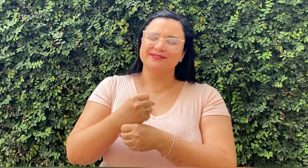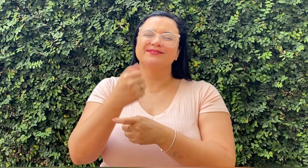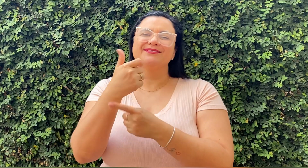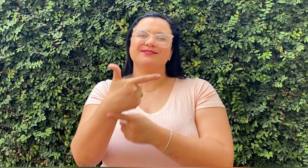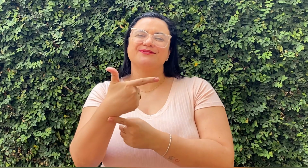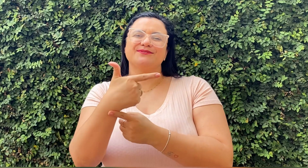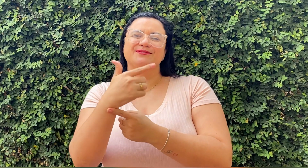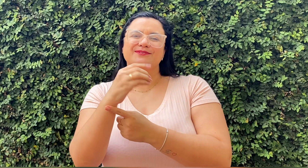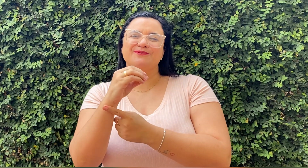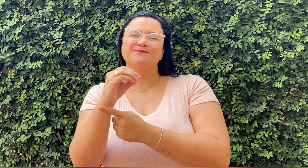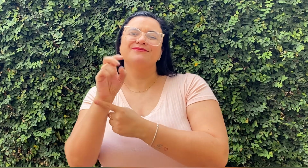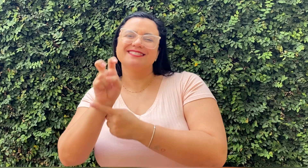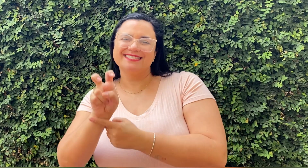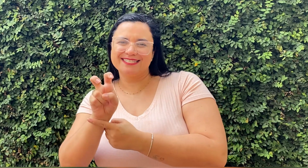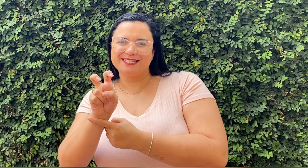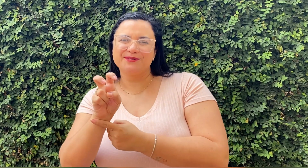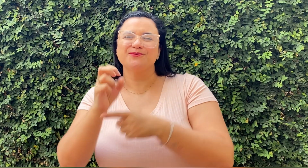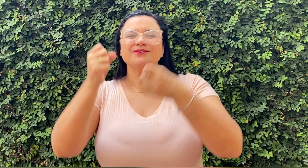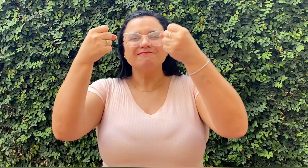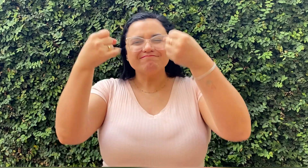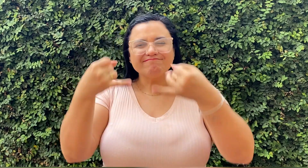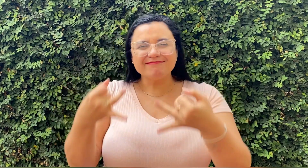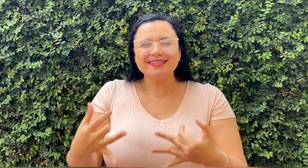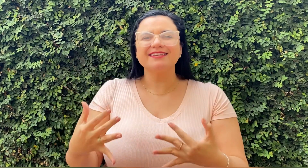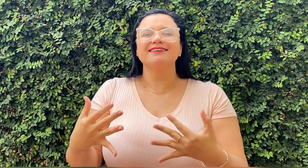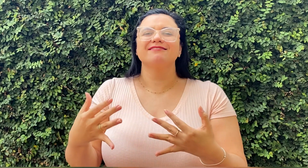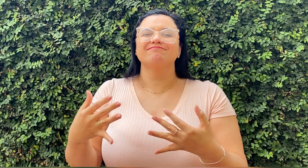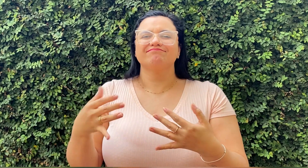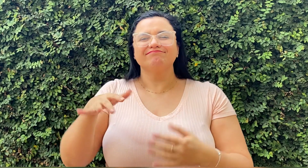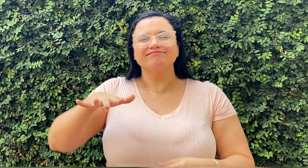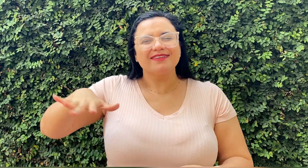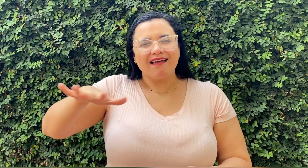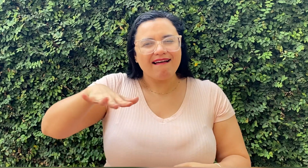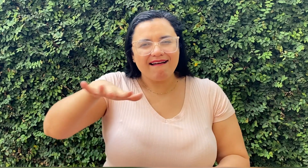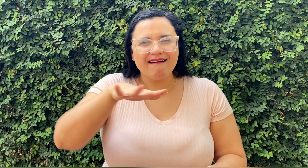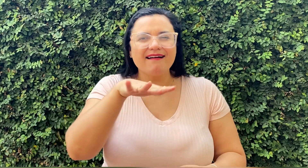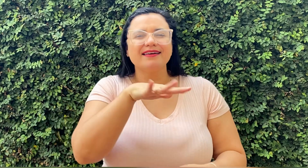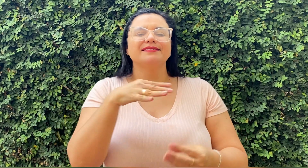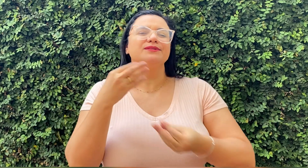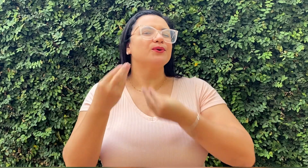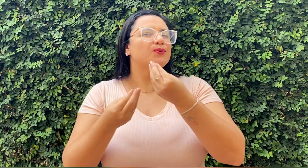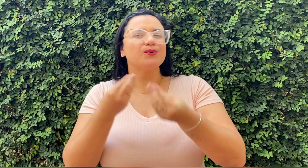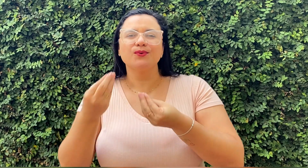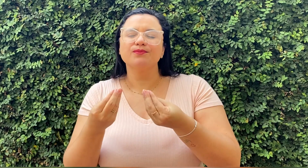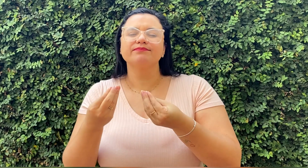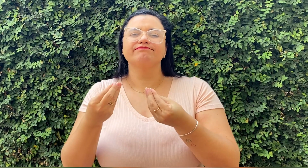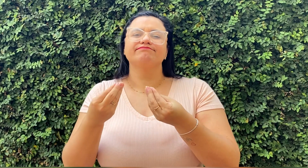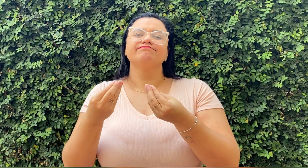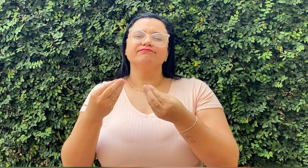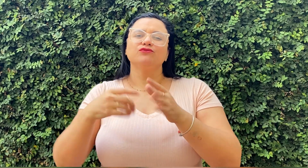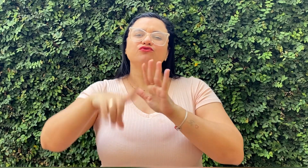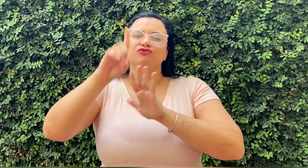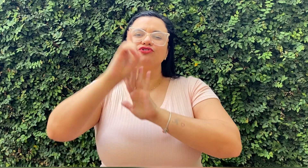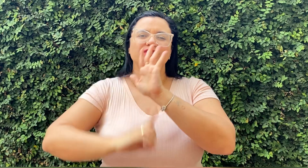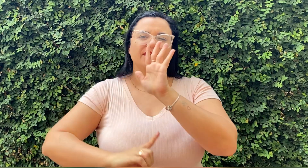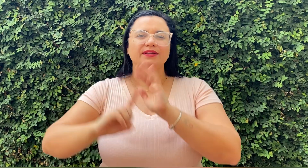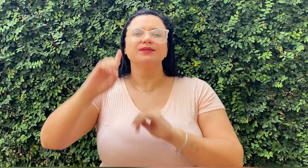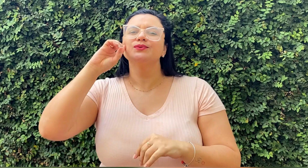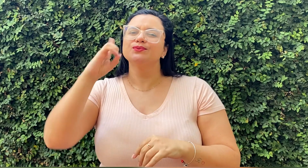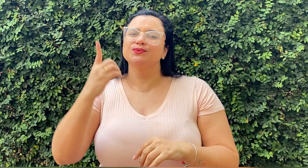do ano de 2005, que explica a respeito das áreas do direito ao